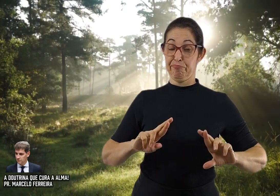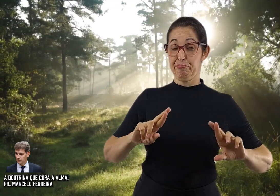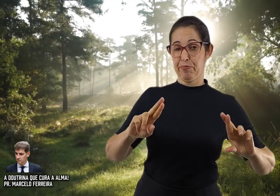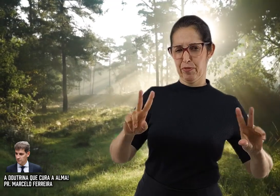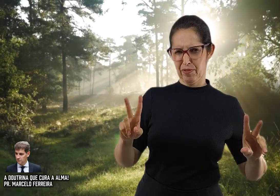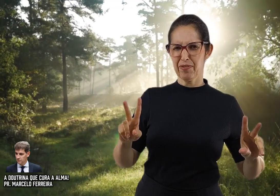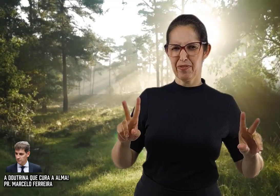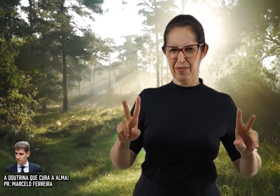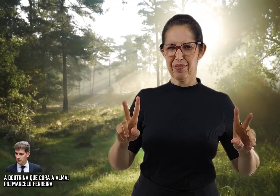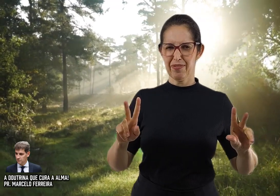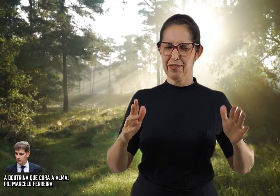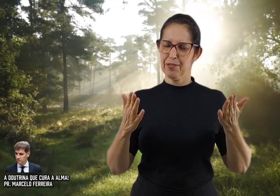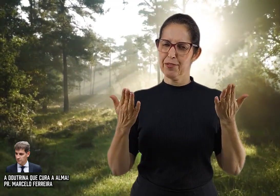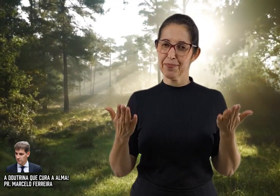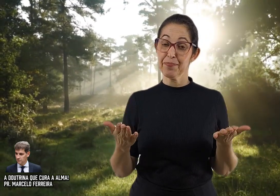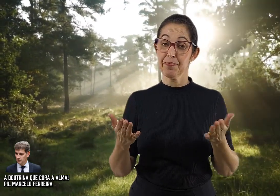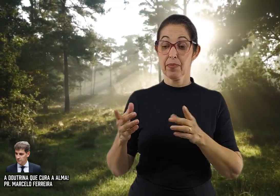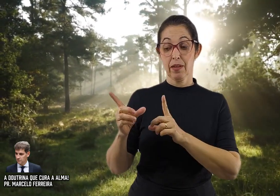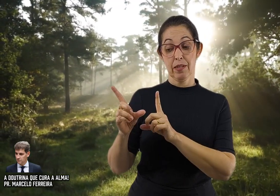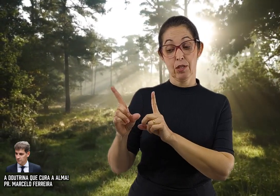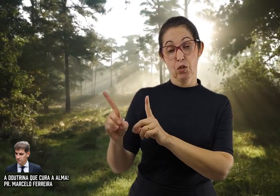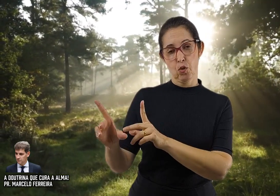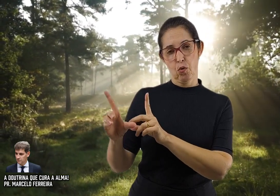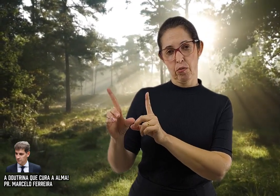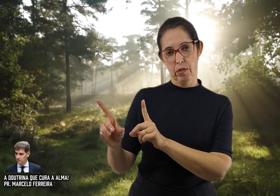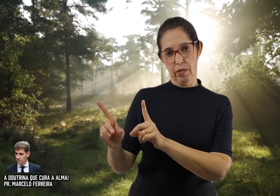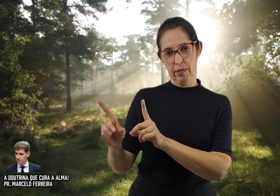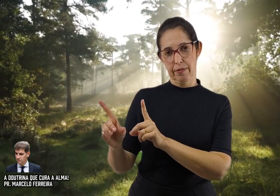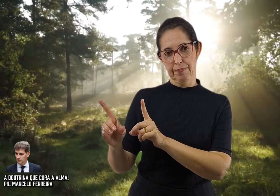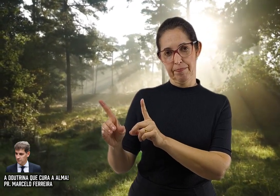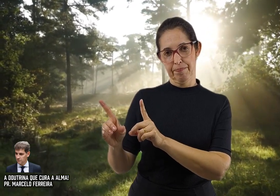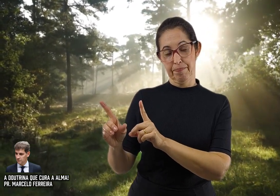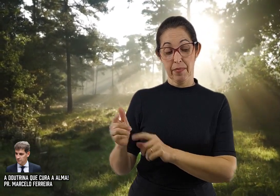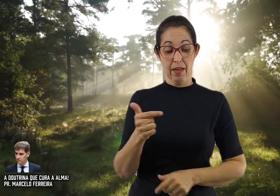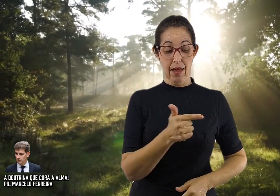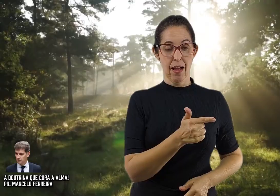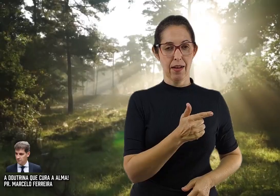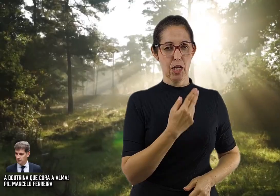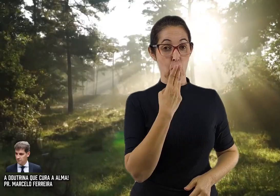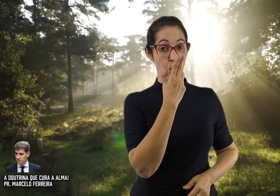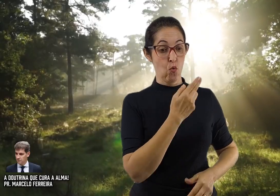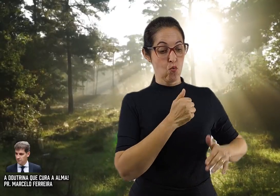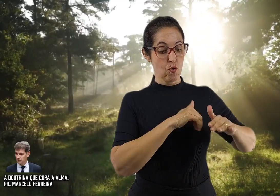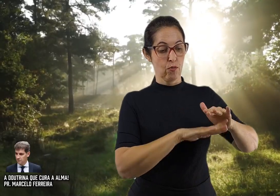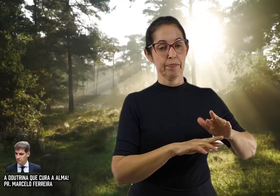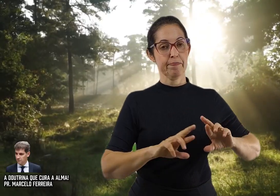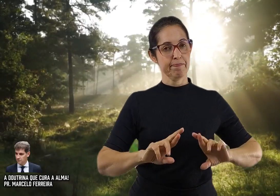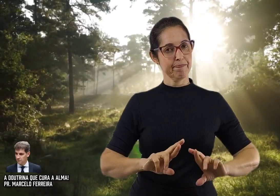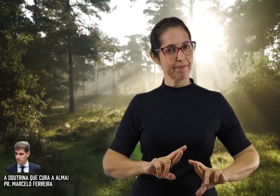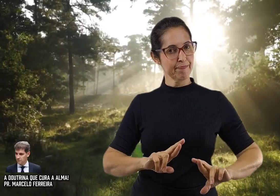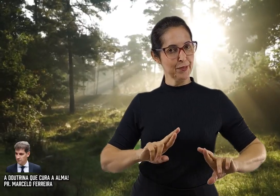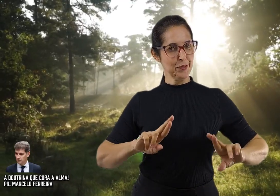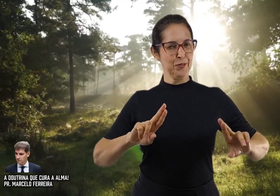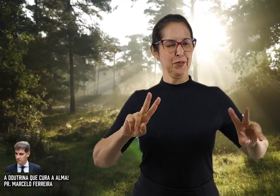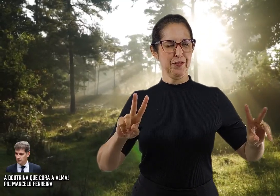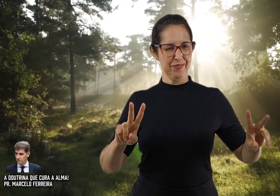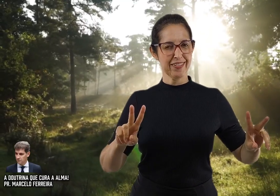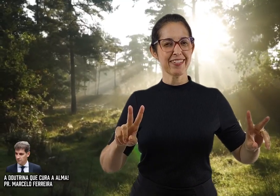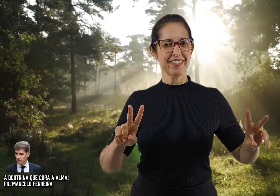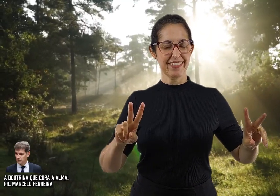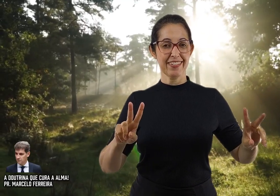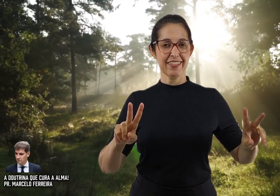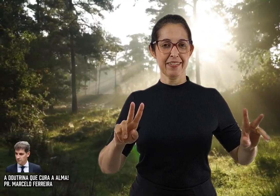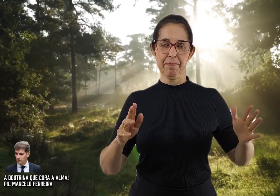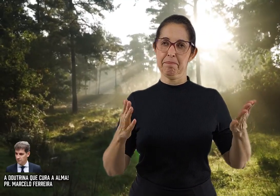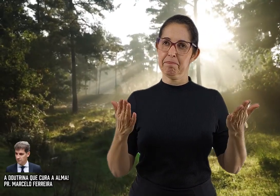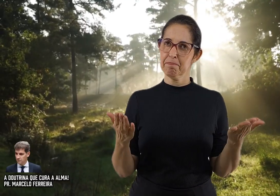É muito comum. Doutrina é uma coisa, usos e costumes é outra.